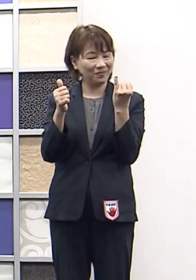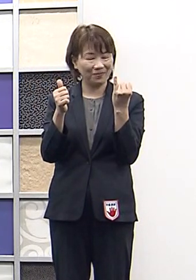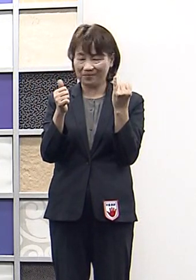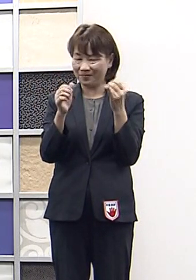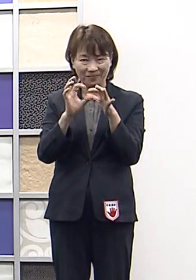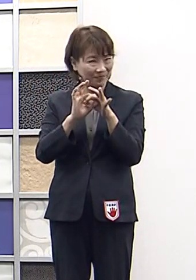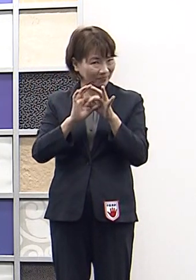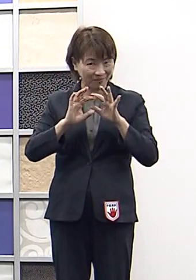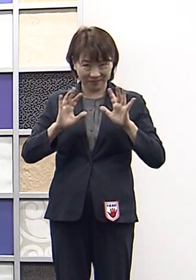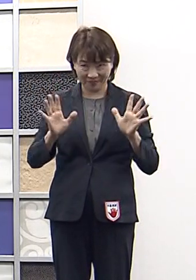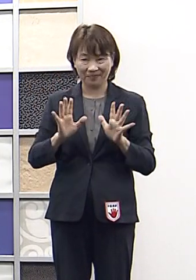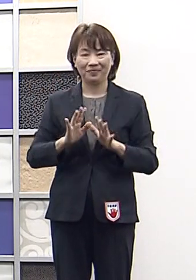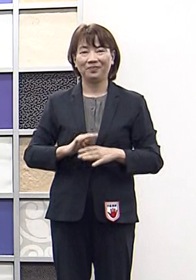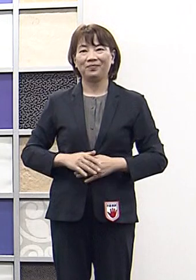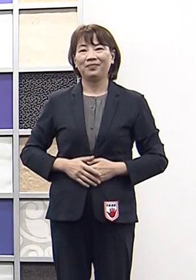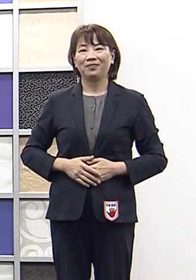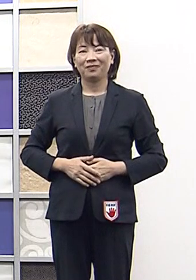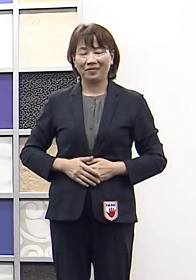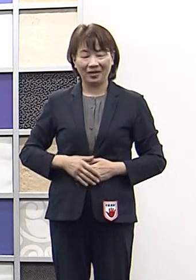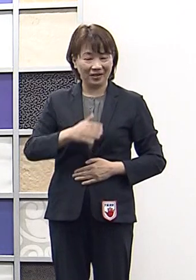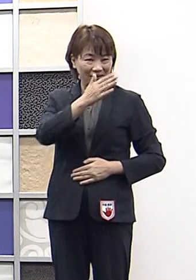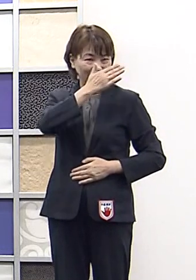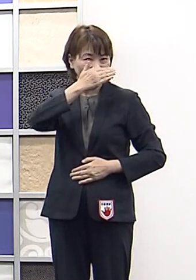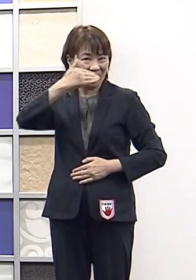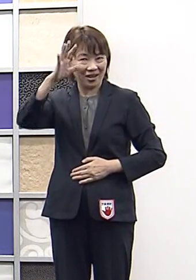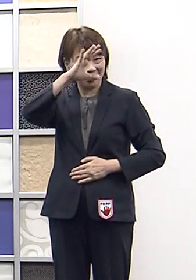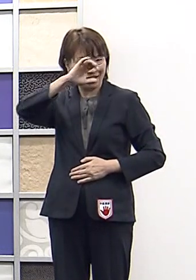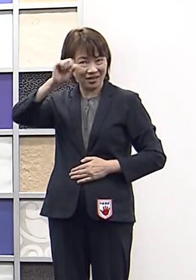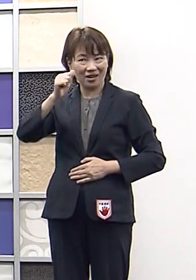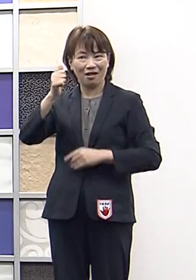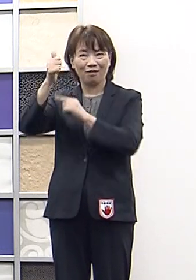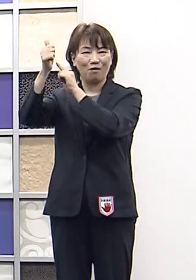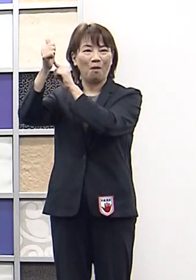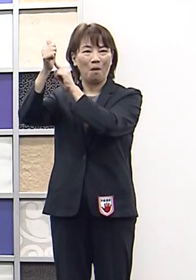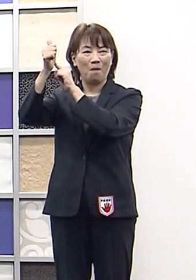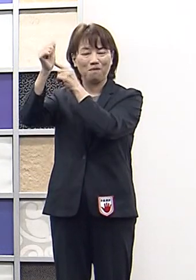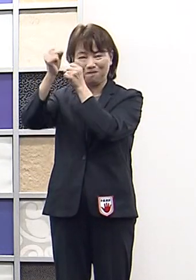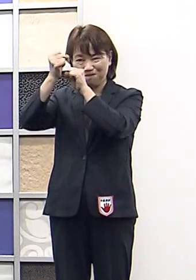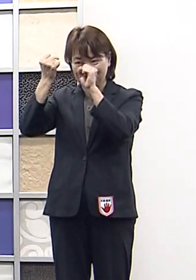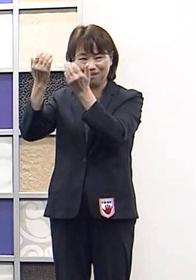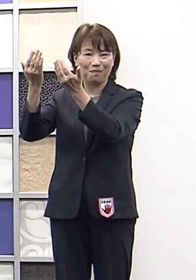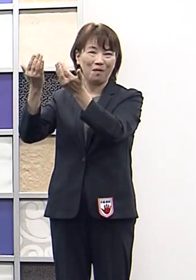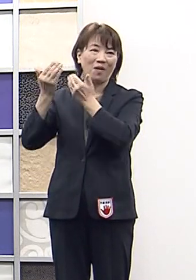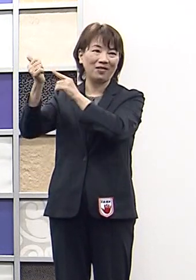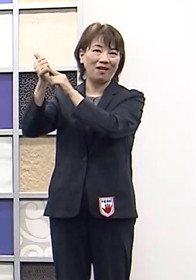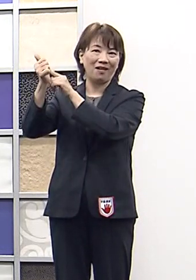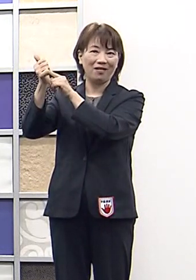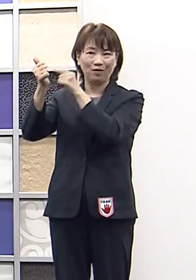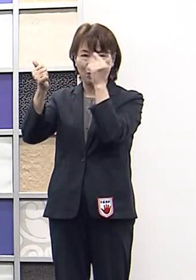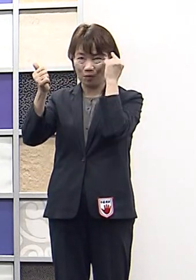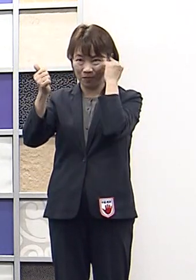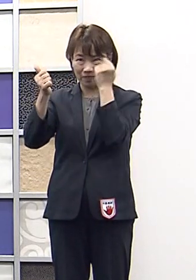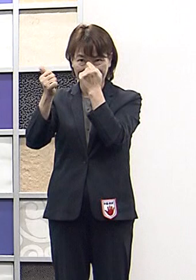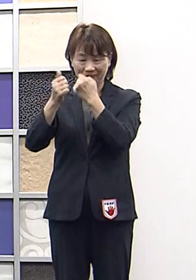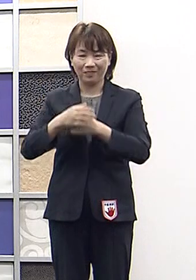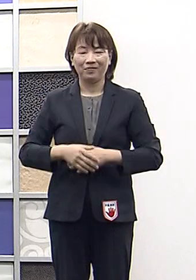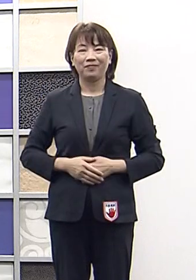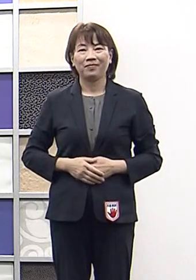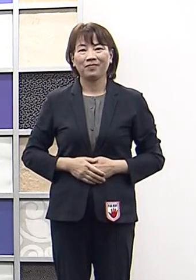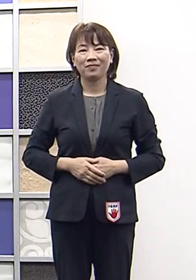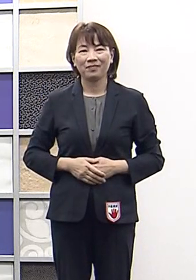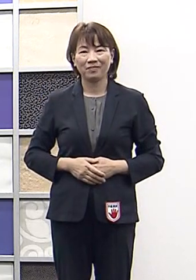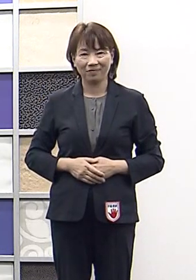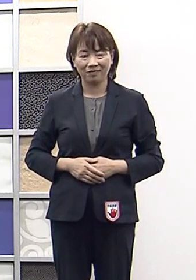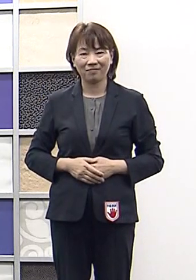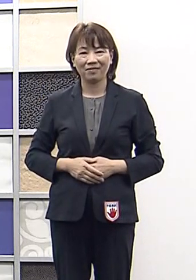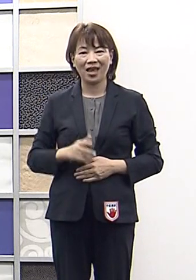レベルじゃない、本当に素晴らしい新元寇を演じていただいて、いけたかなと思ってますし、また勘